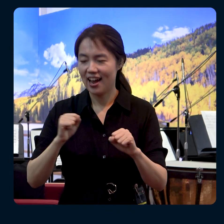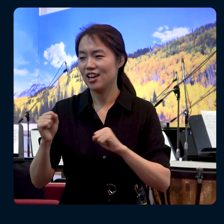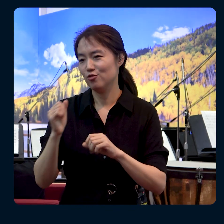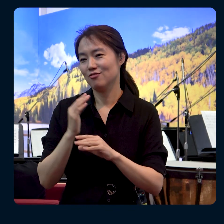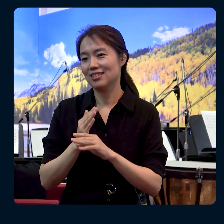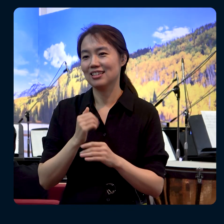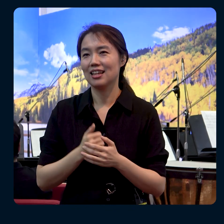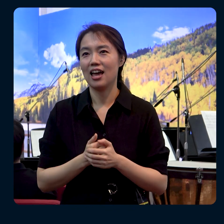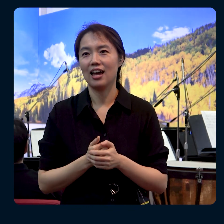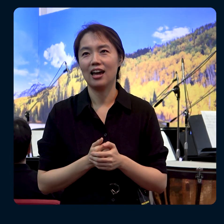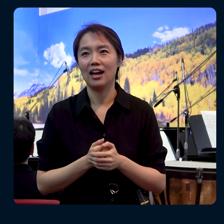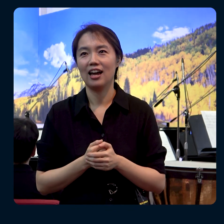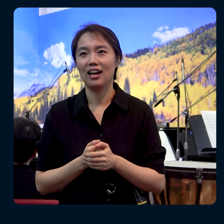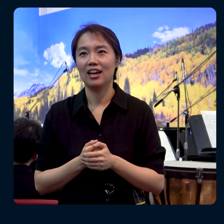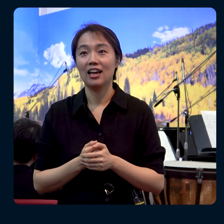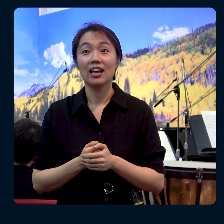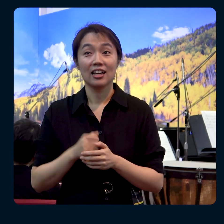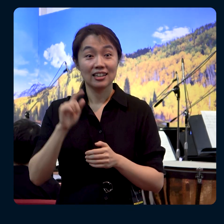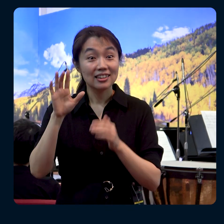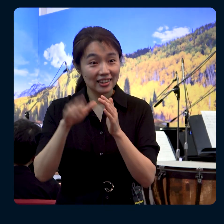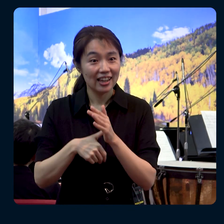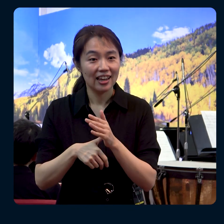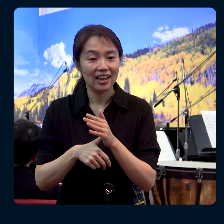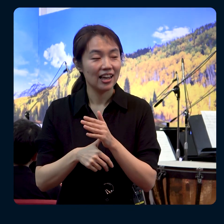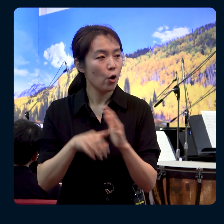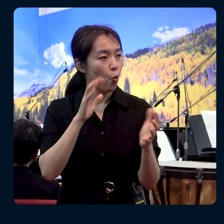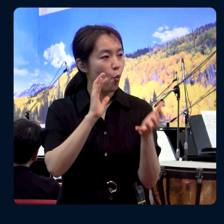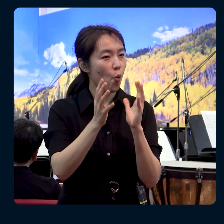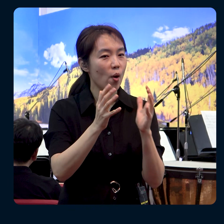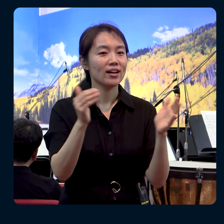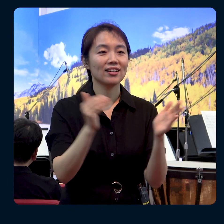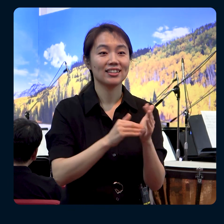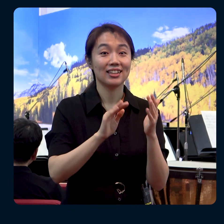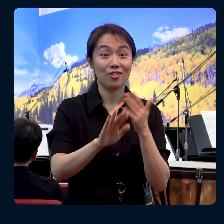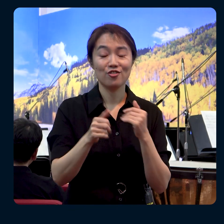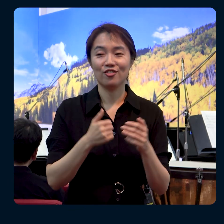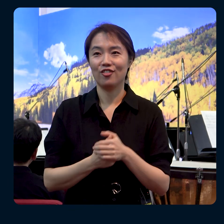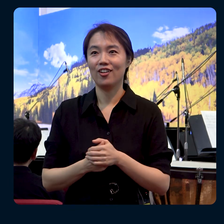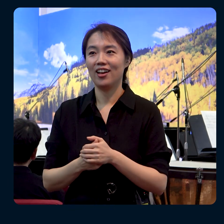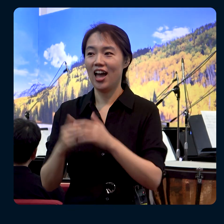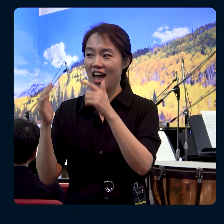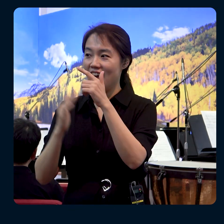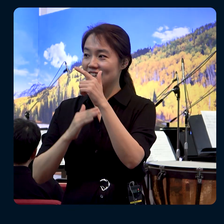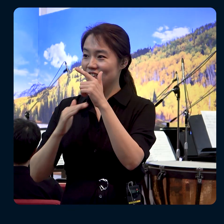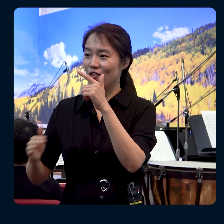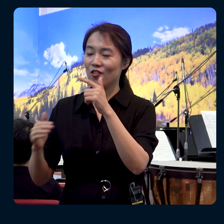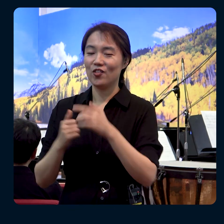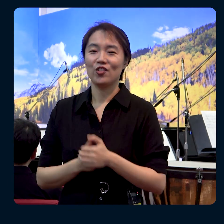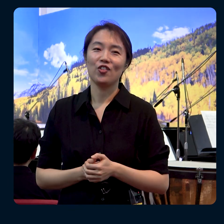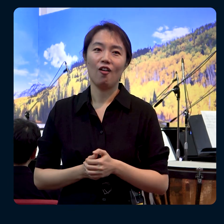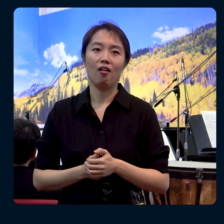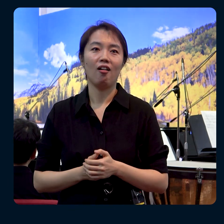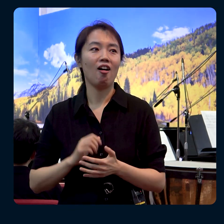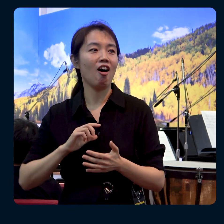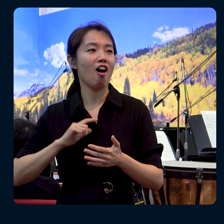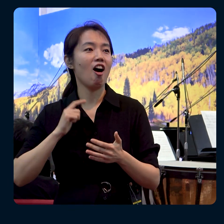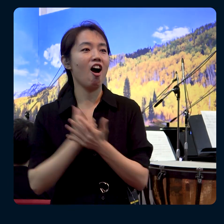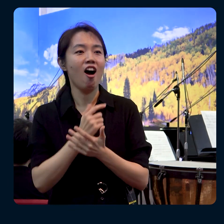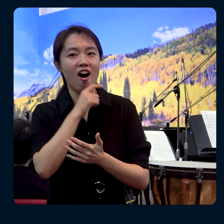그날 그 공청회 끝나고 나서 교인들은 막 거의 부흥에 끝난